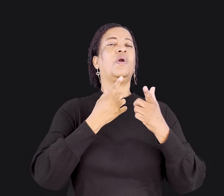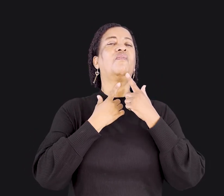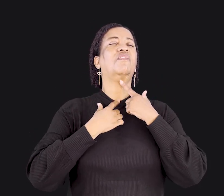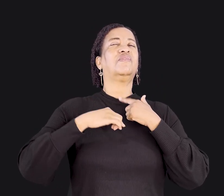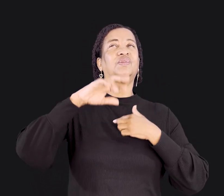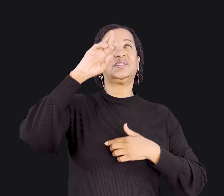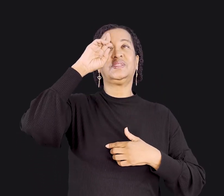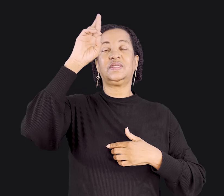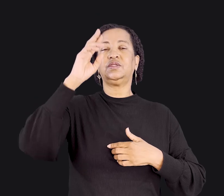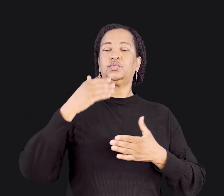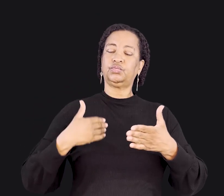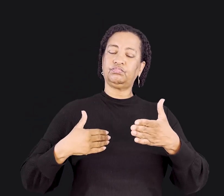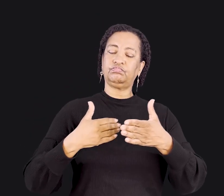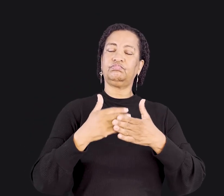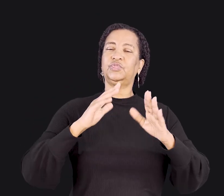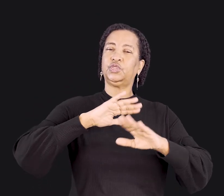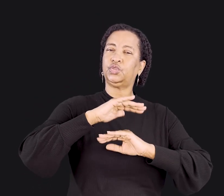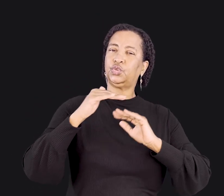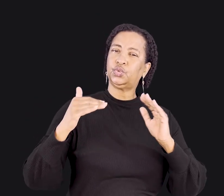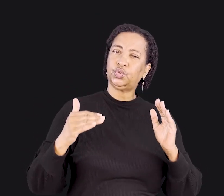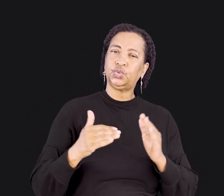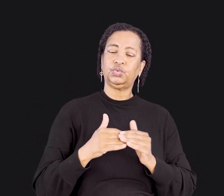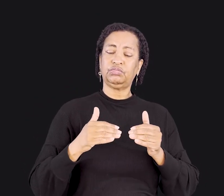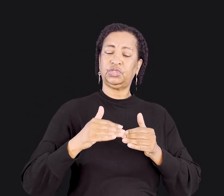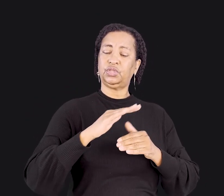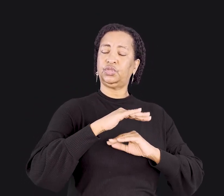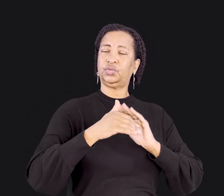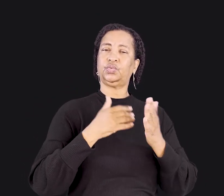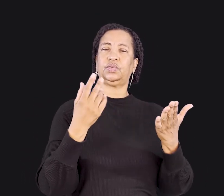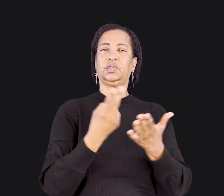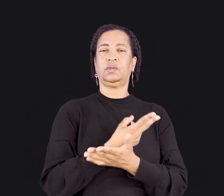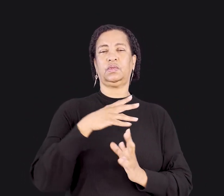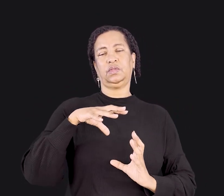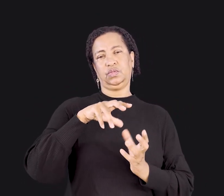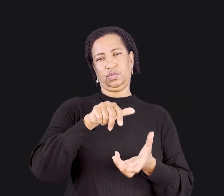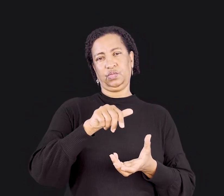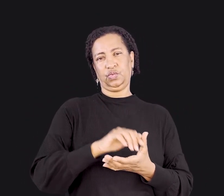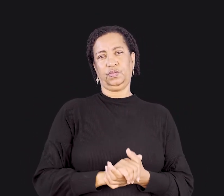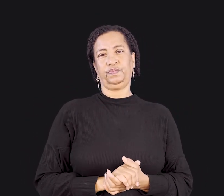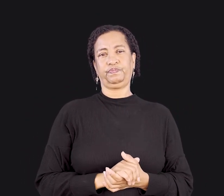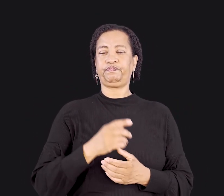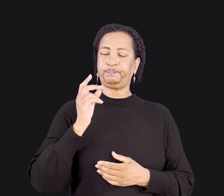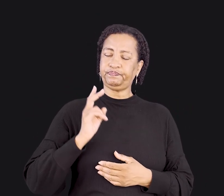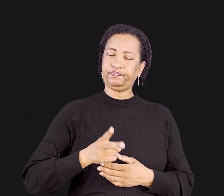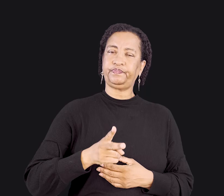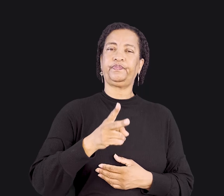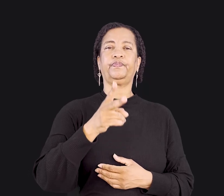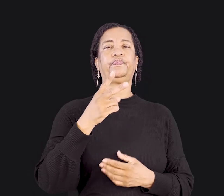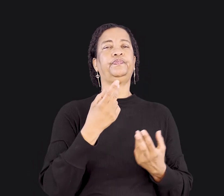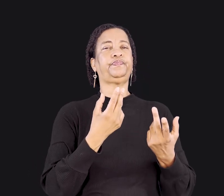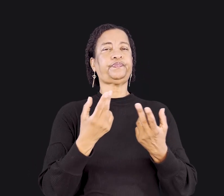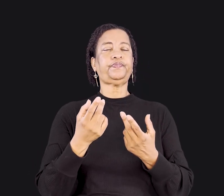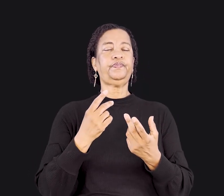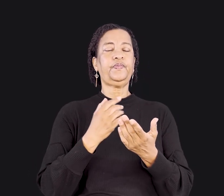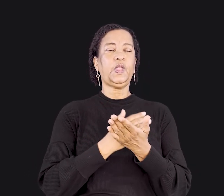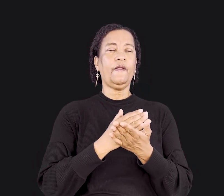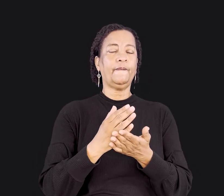do Senhor diante de tudo o que está acontecendo no mundo. A questão continua a mesma desde o início da